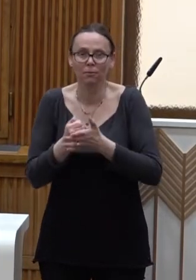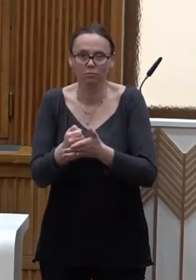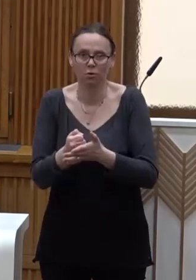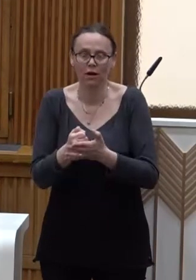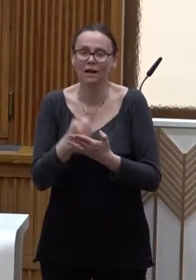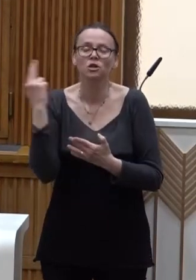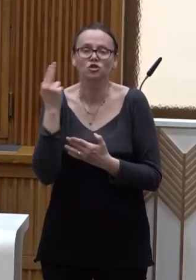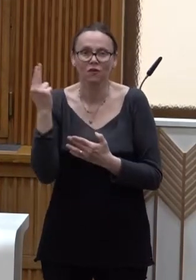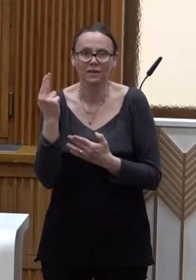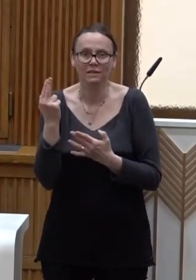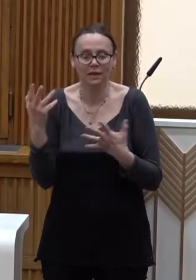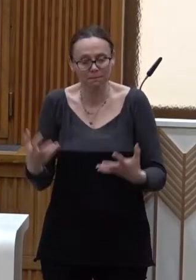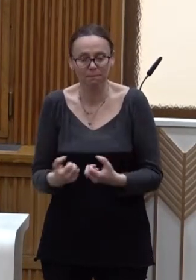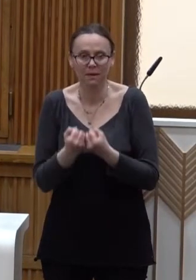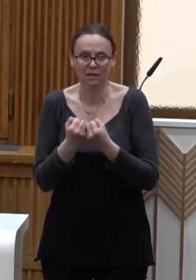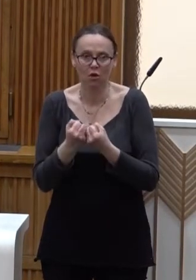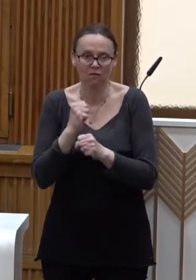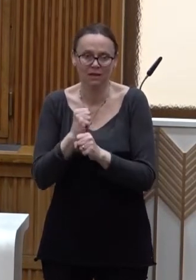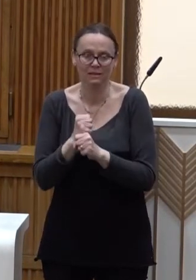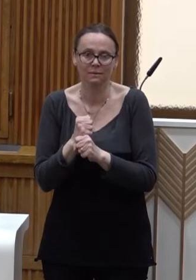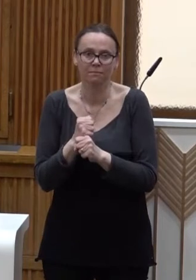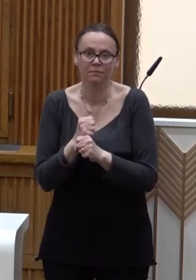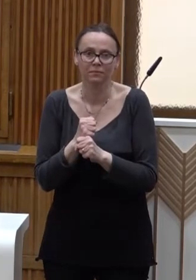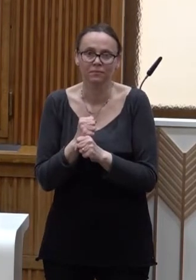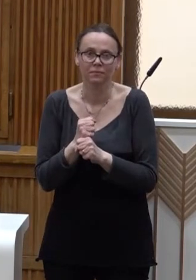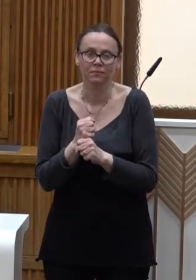seveda slovenskim pridelovalcem, katerih